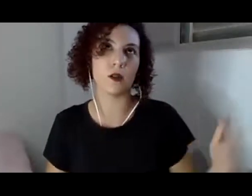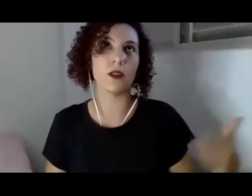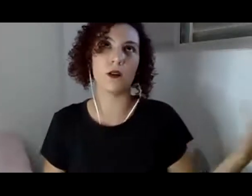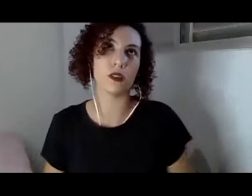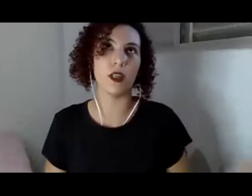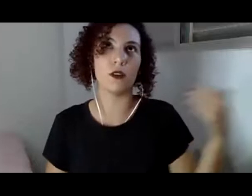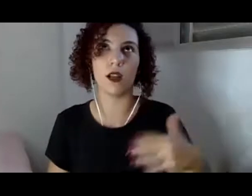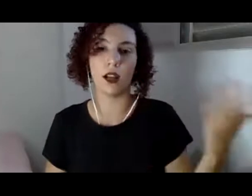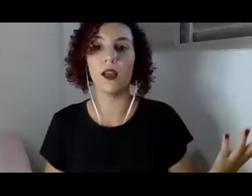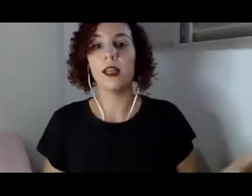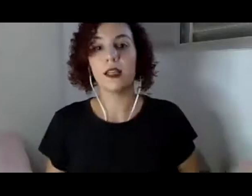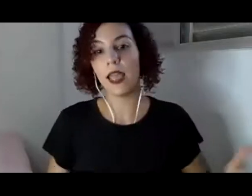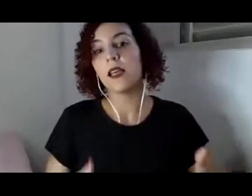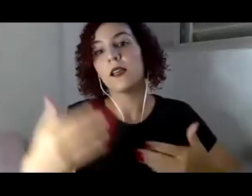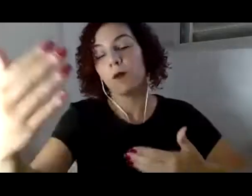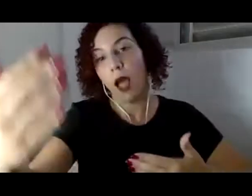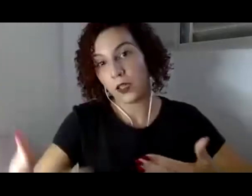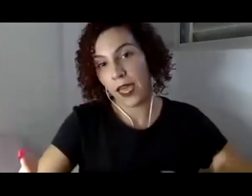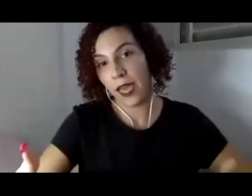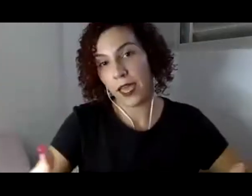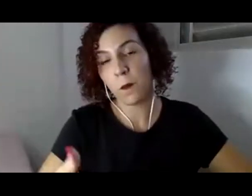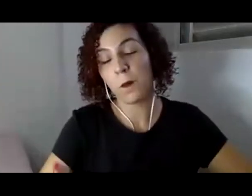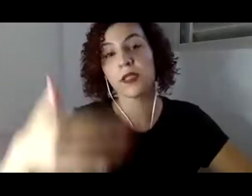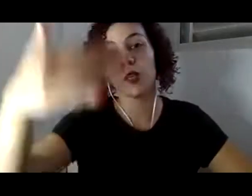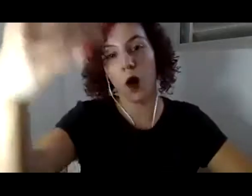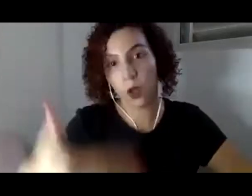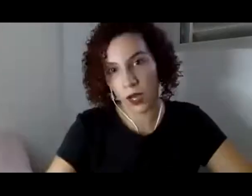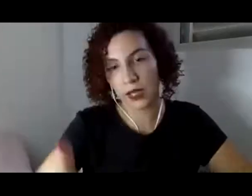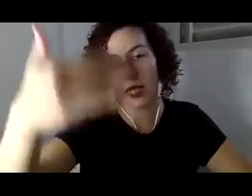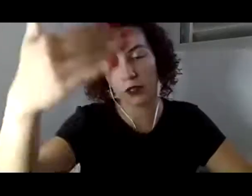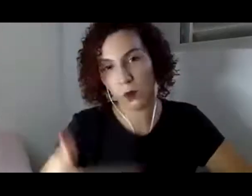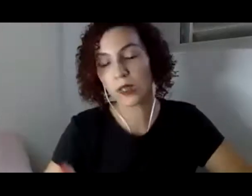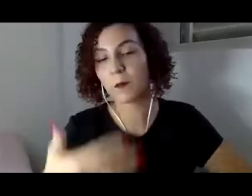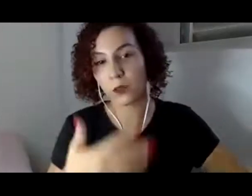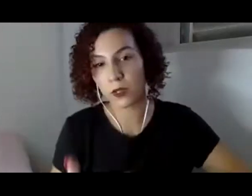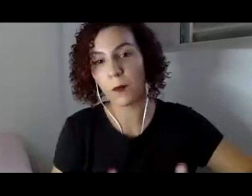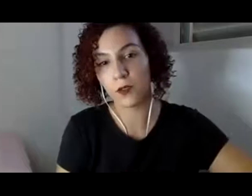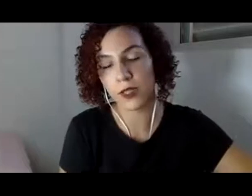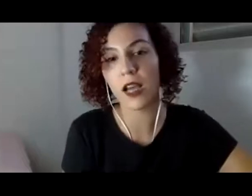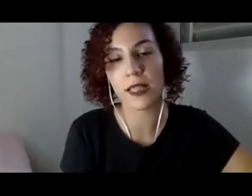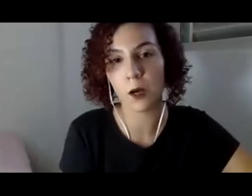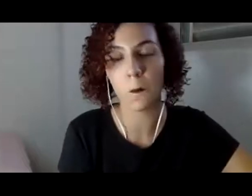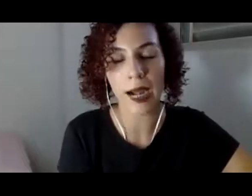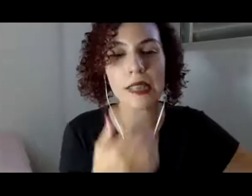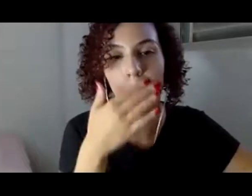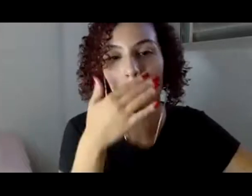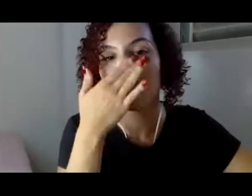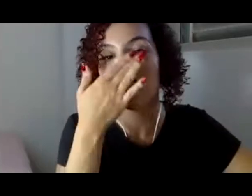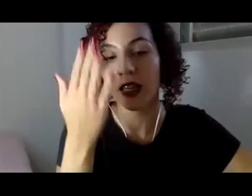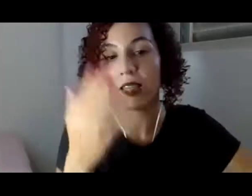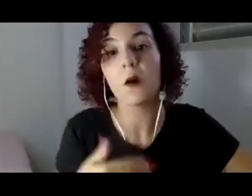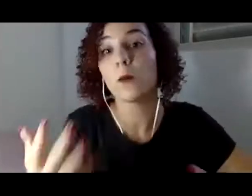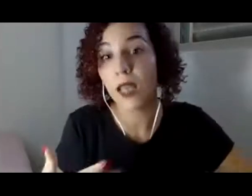que nasceu um leãozinho, né? Normalmente se coloca ali as duas para justamente fazer essa